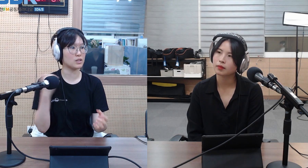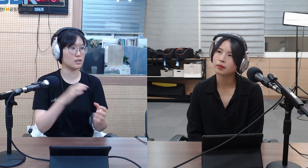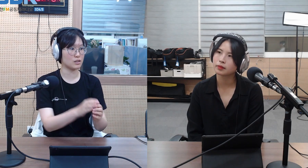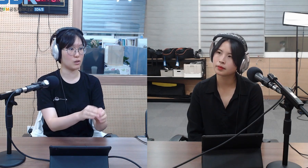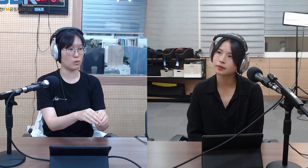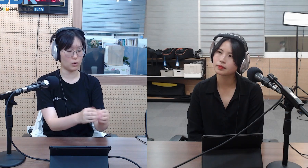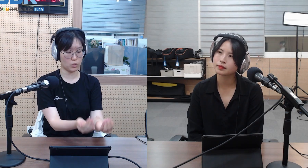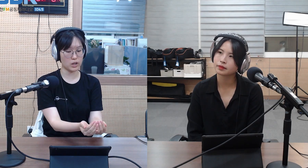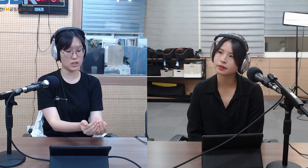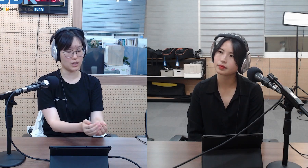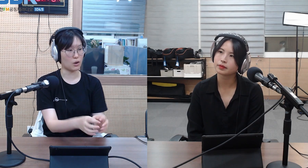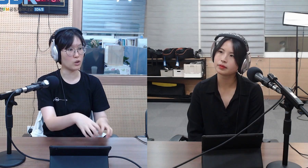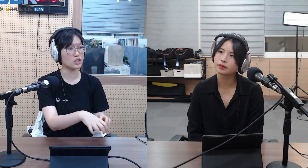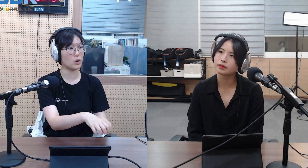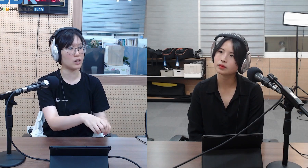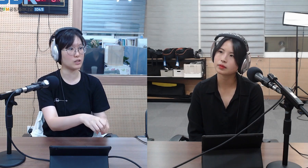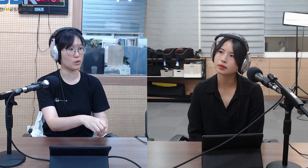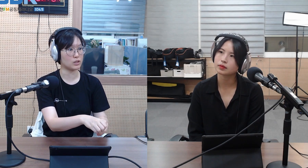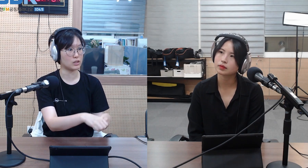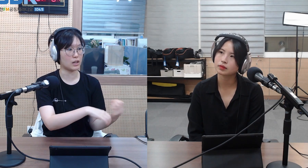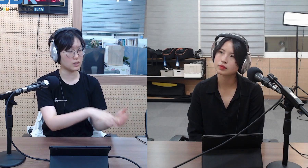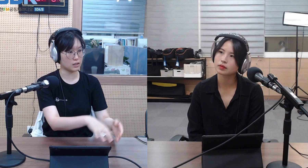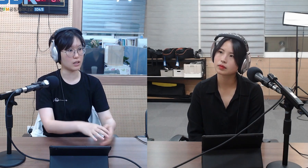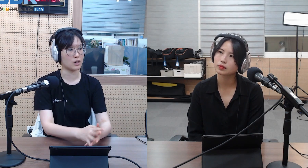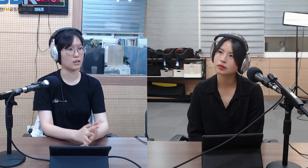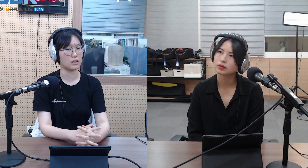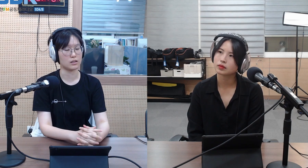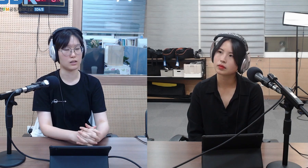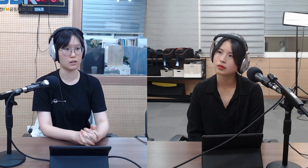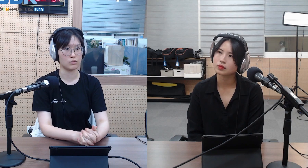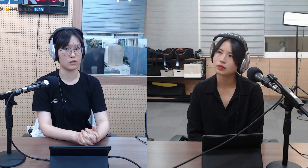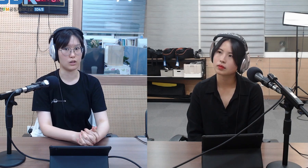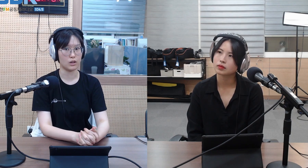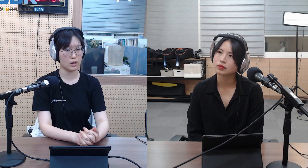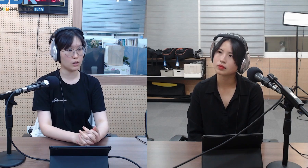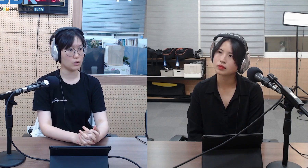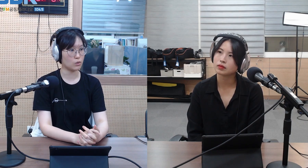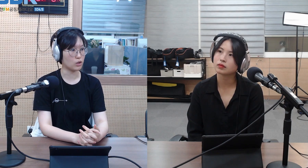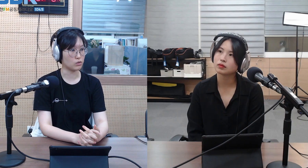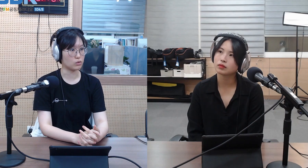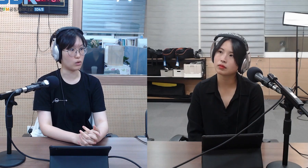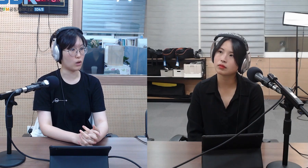그 고래실 거기서 하는 거는 항상 장애인 당사자분이 교육해줬어요.